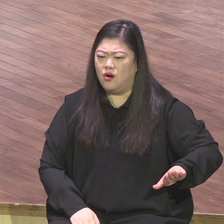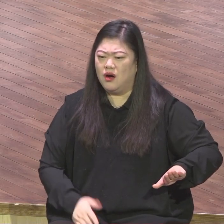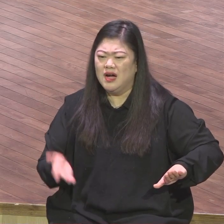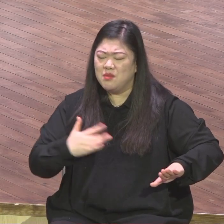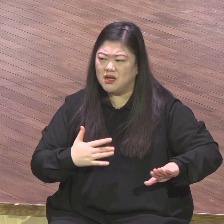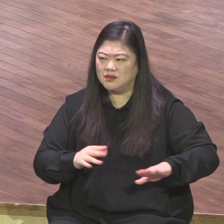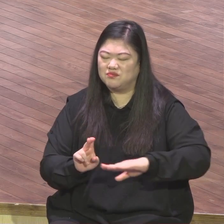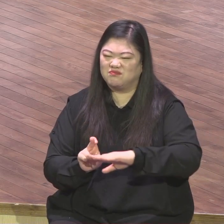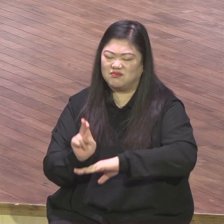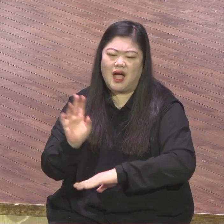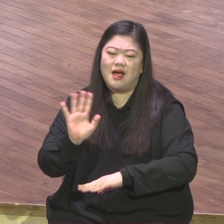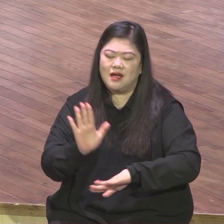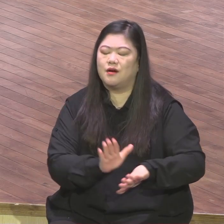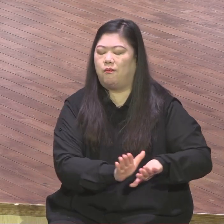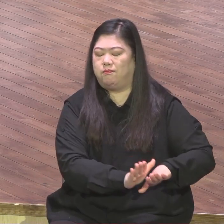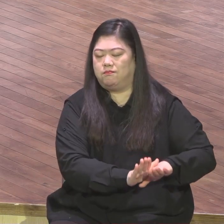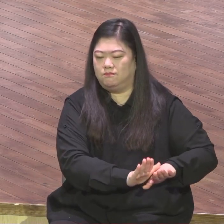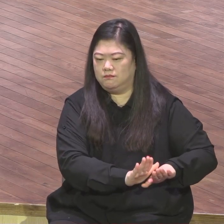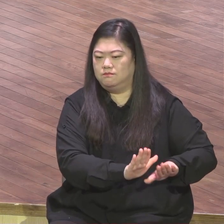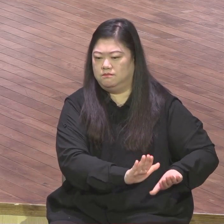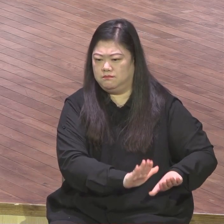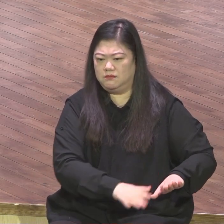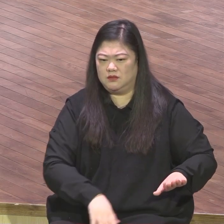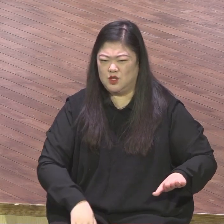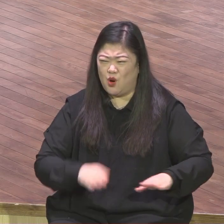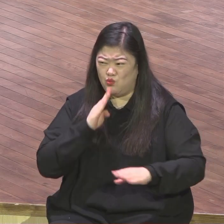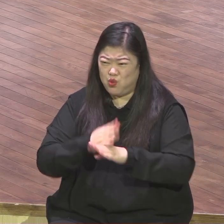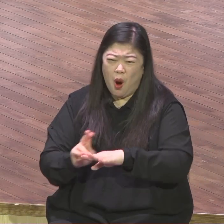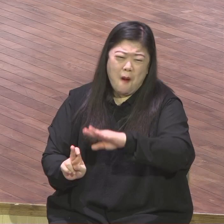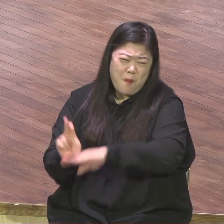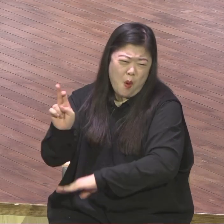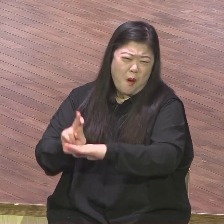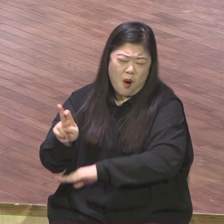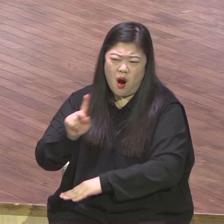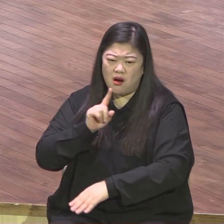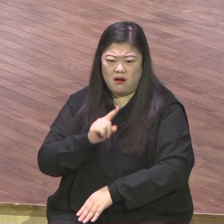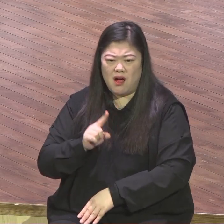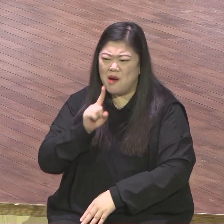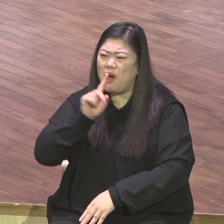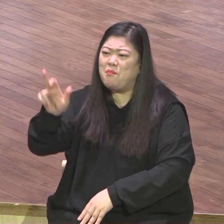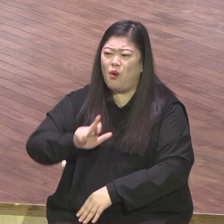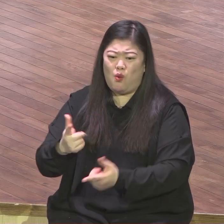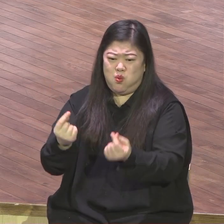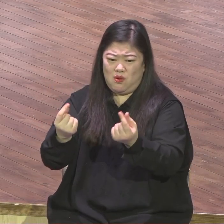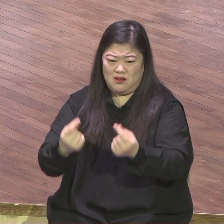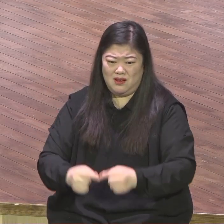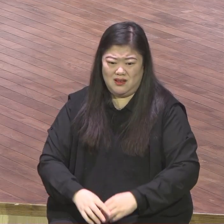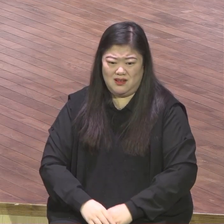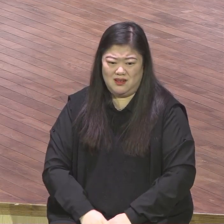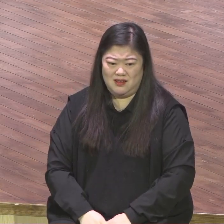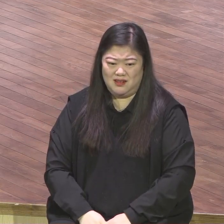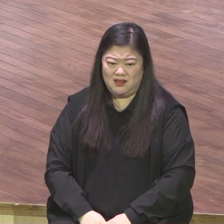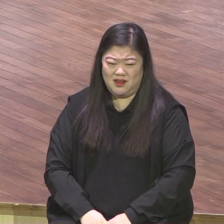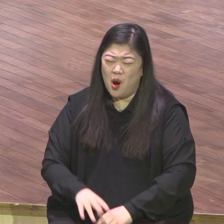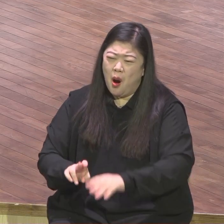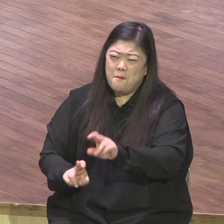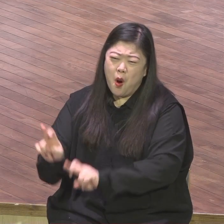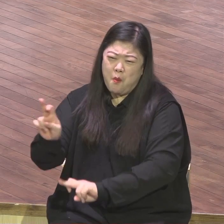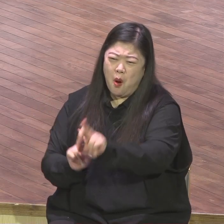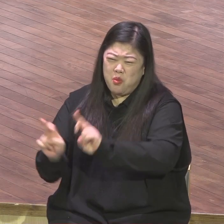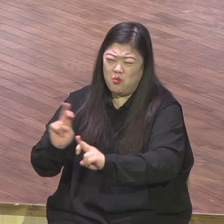여러분 잘 몰라서 그렇지 끝나뿐다. 저 아무 소용없는 짓을 저렇게 하나님 없는 사람들이 저렇게 어리석은 짓을